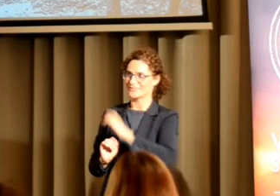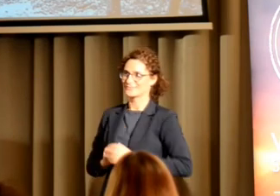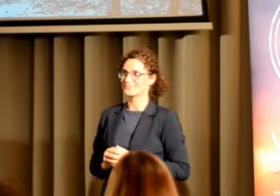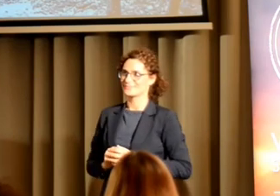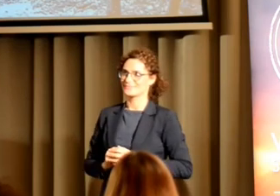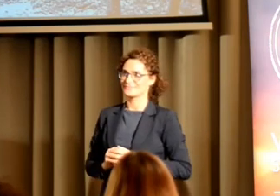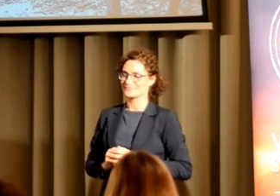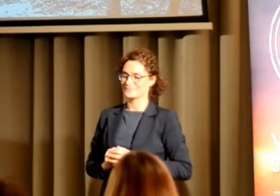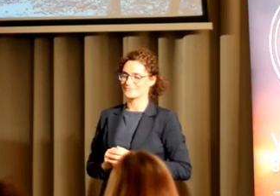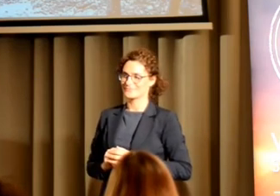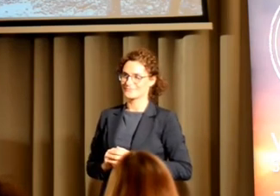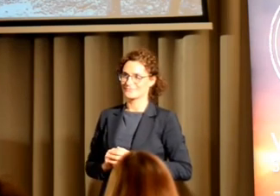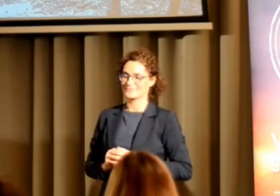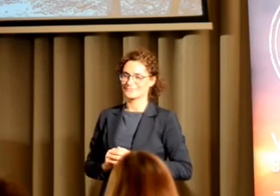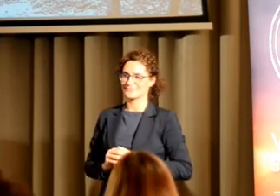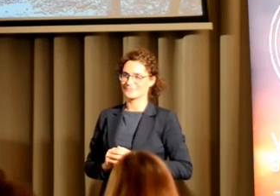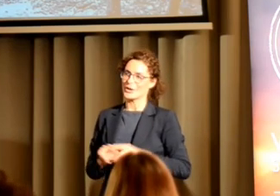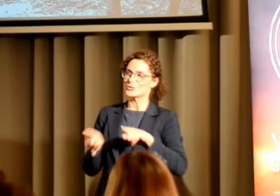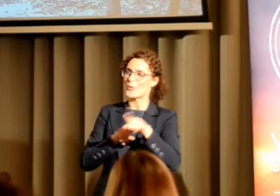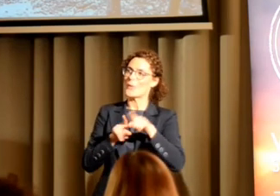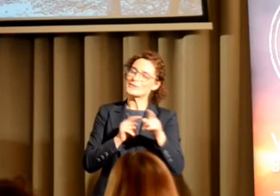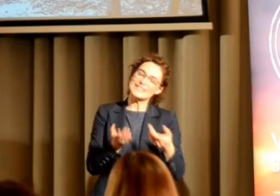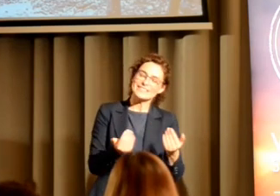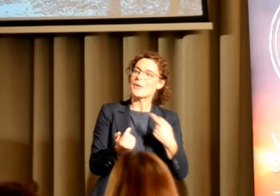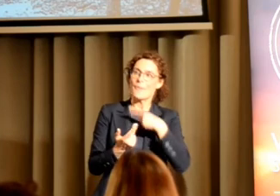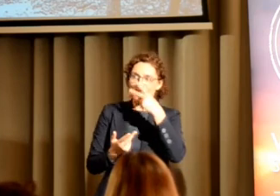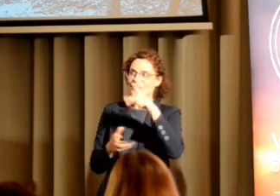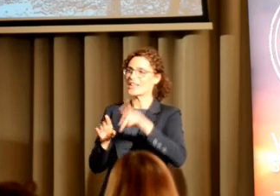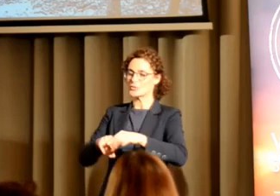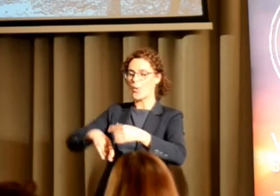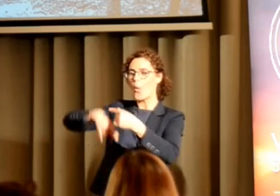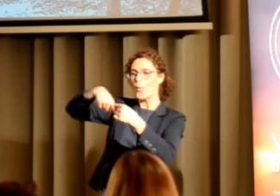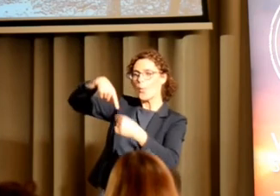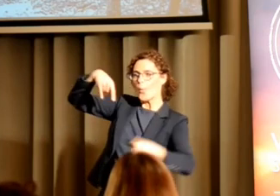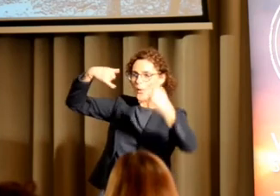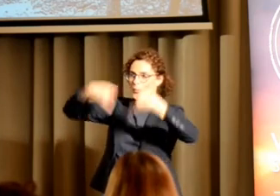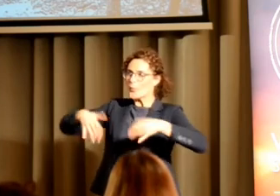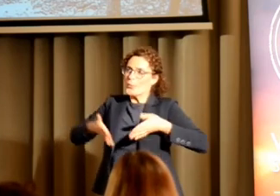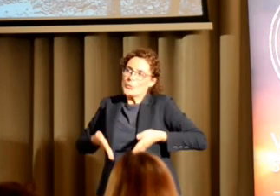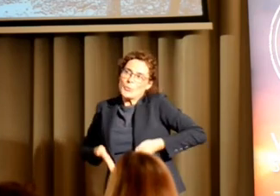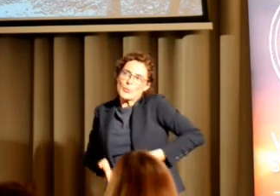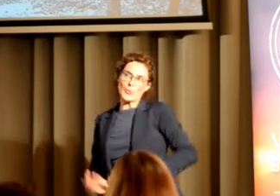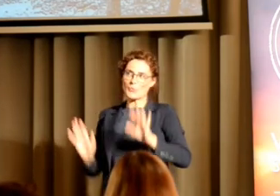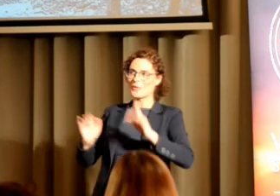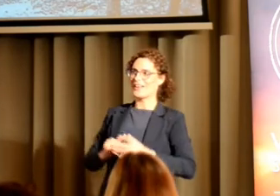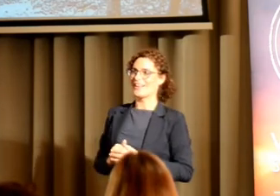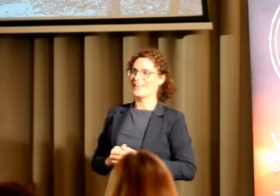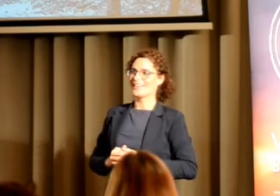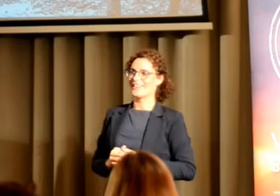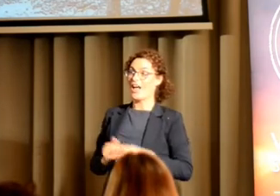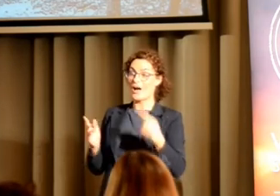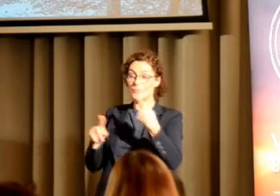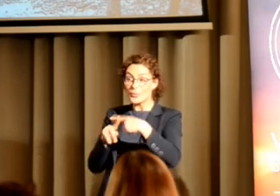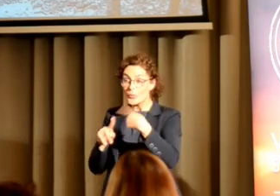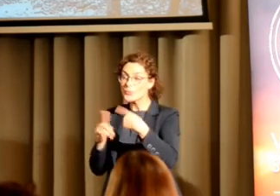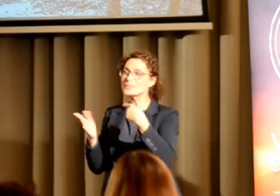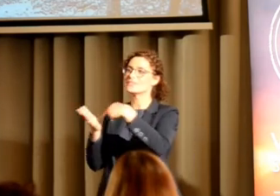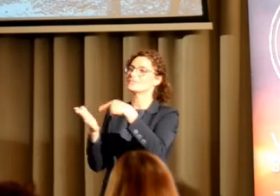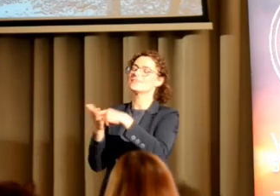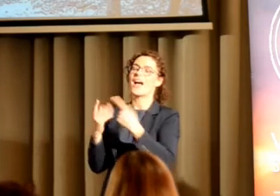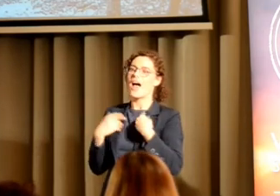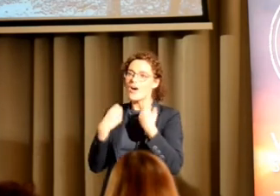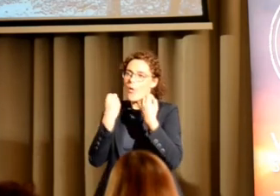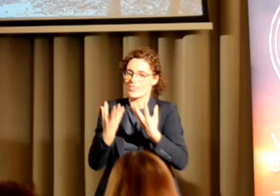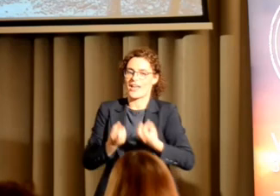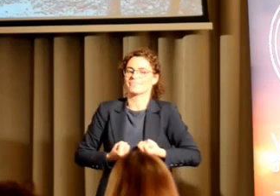która wszystko wskazuje na to, że jest młoda, prawda? Długie nogi, bardzo szczupła, a jednocześnie ma fantastyczny